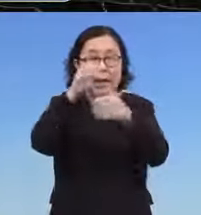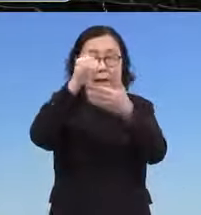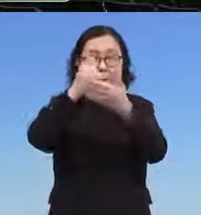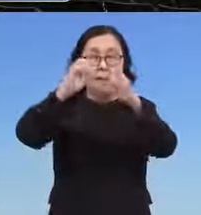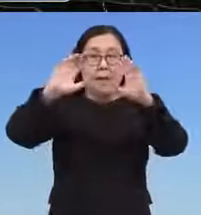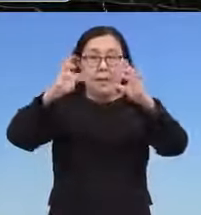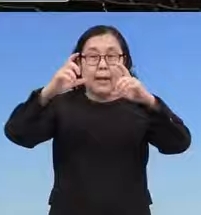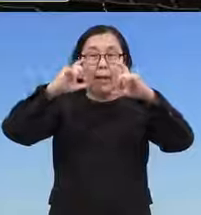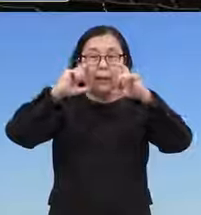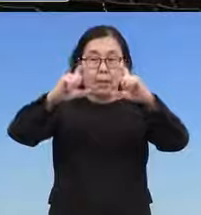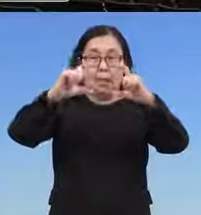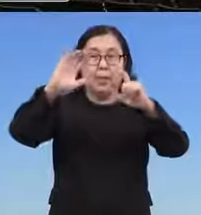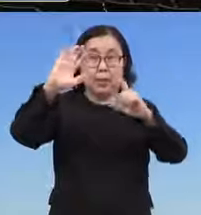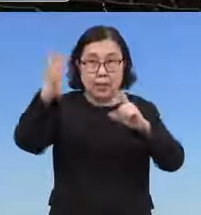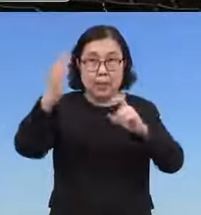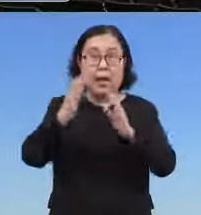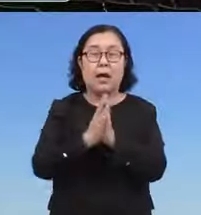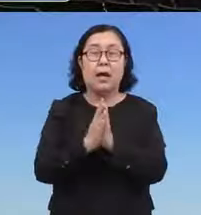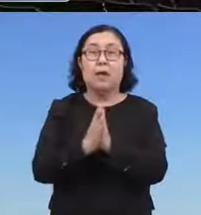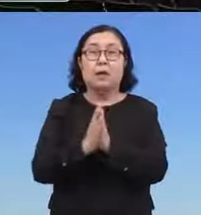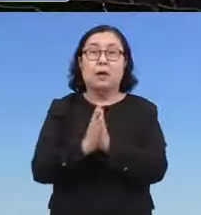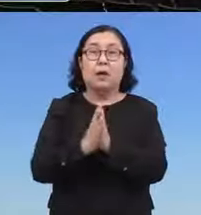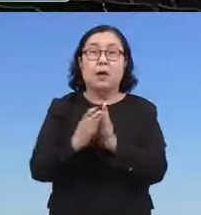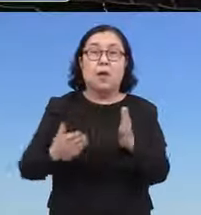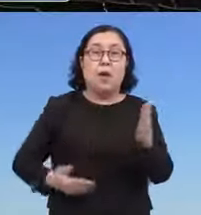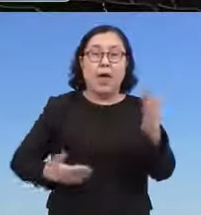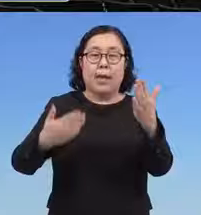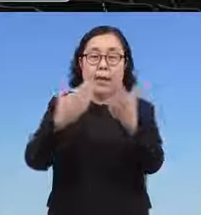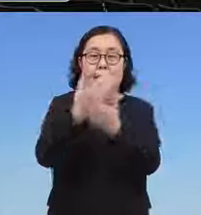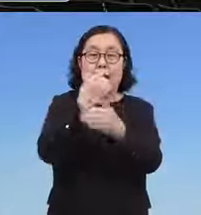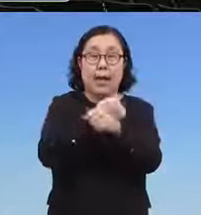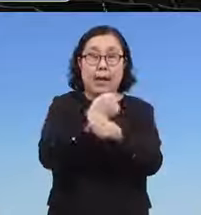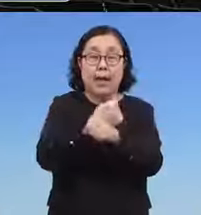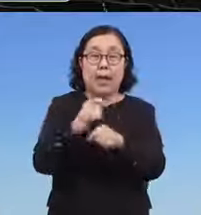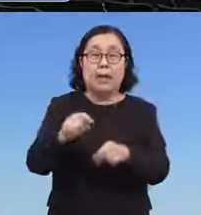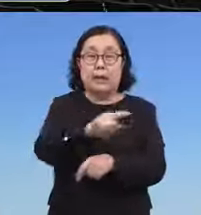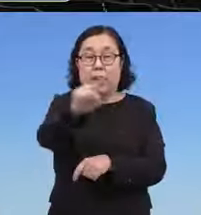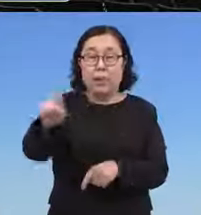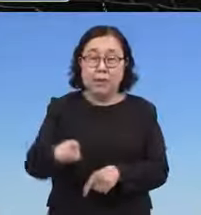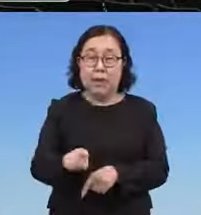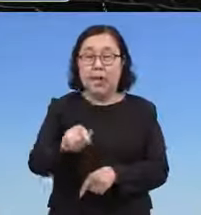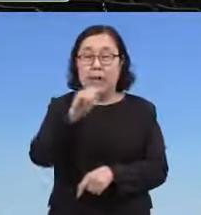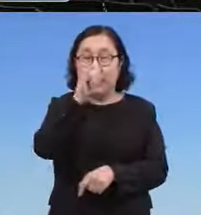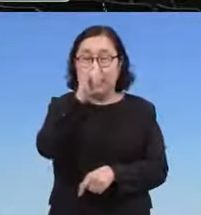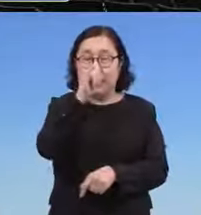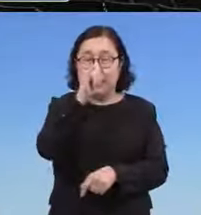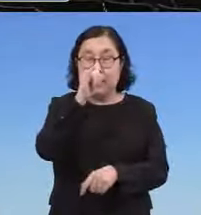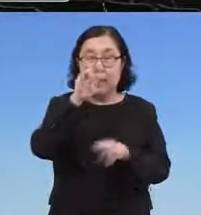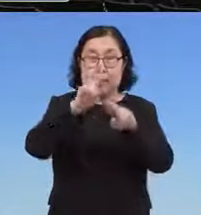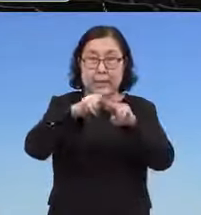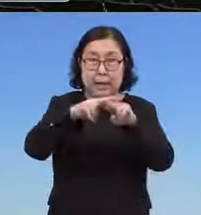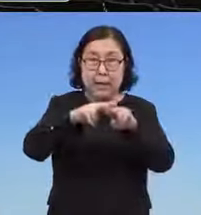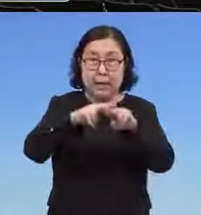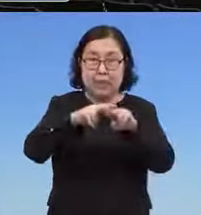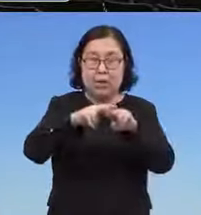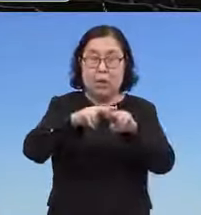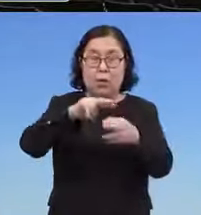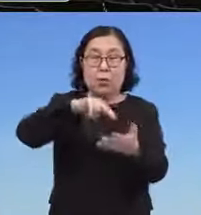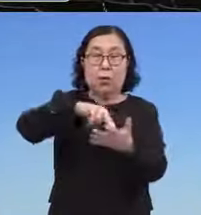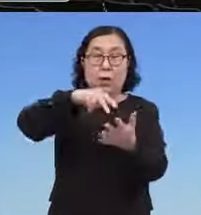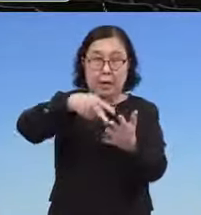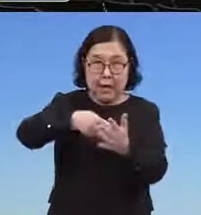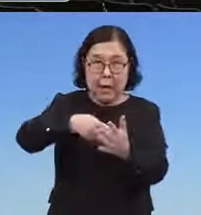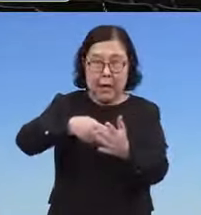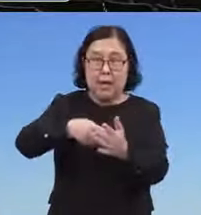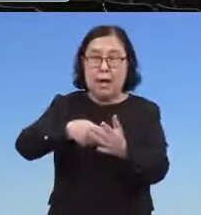하나님 나라가 선포될 테니까 니들이 두 가지를 해야 되는데, 여기서 말하는 회개는 뭐 어떤 의미라 그랬습니까? 삶의 방향의